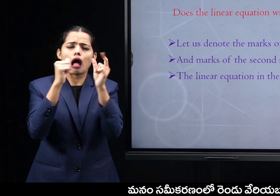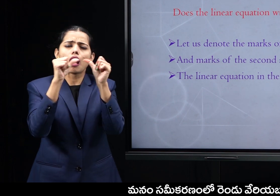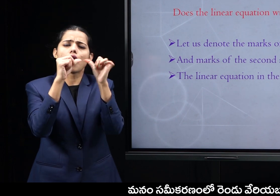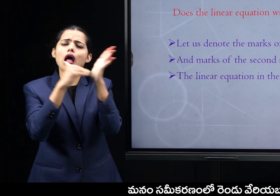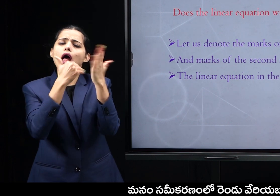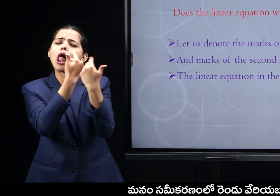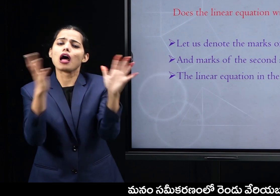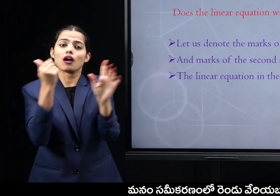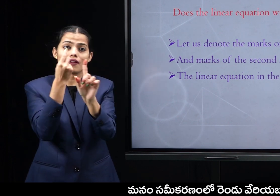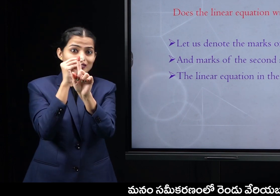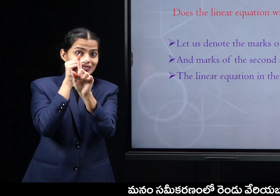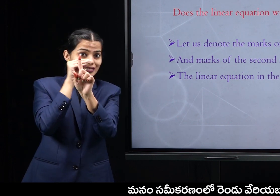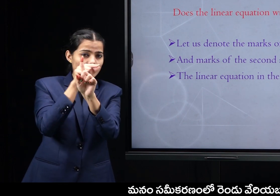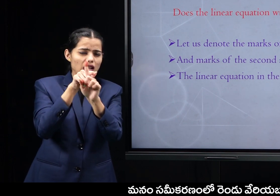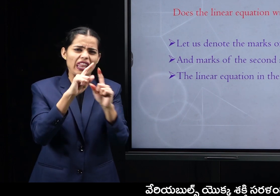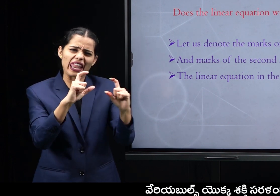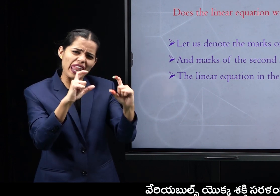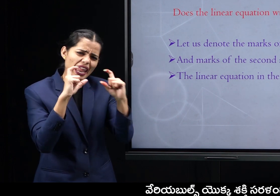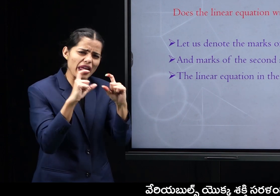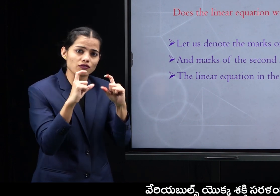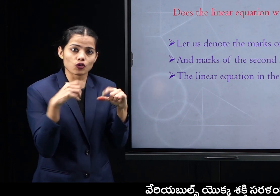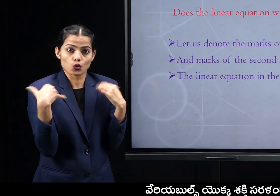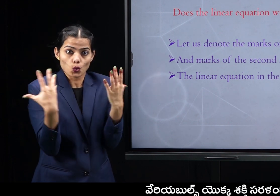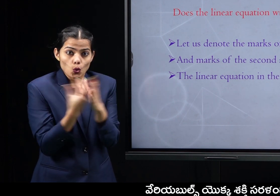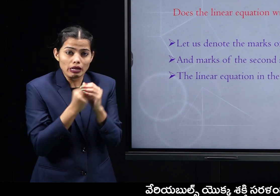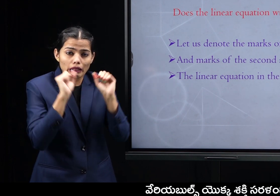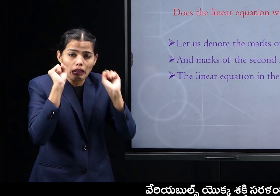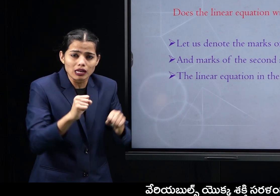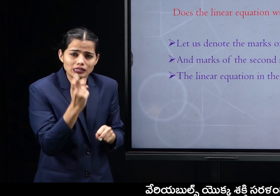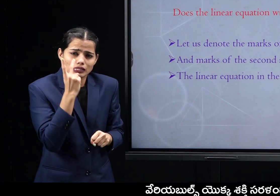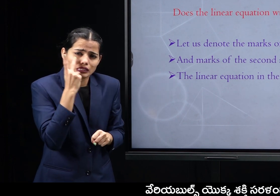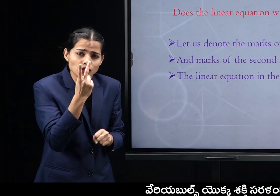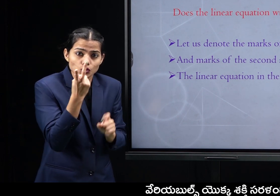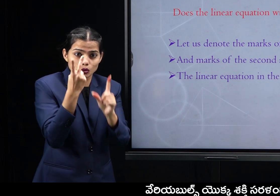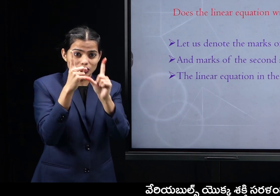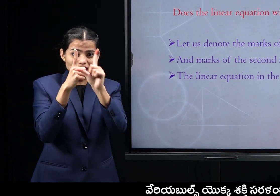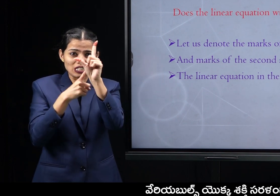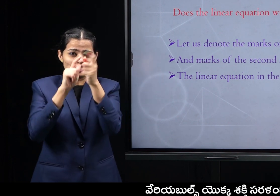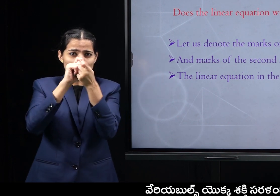రెండు వేరియబుల్స్ని చూడొచ్చు. వేరియబుల్స్ యొక్క శక్తి సరళంగా ఉంటుంది.